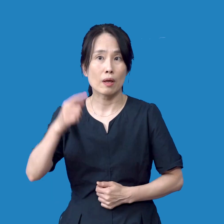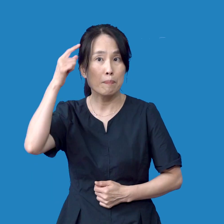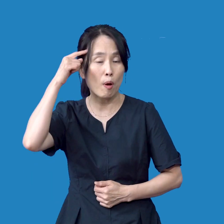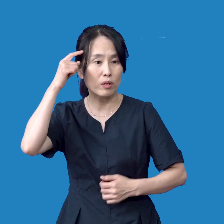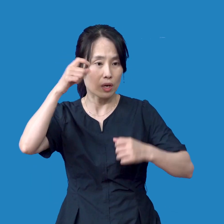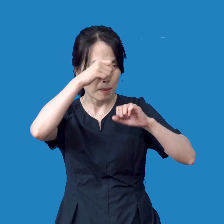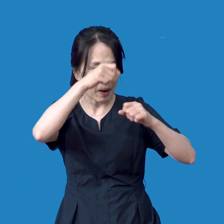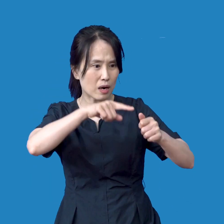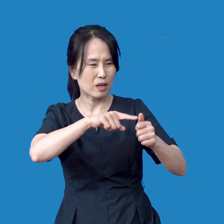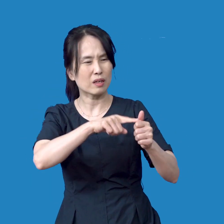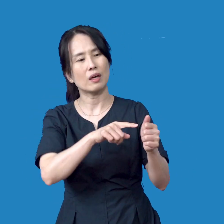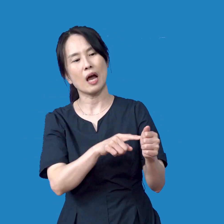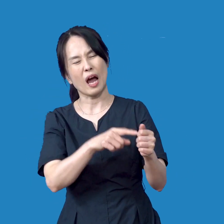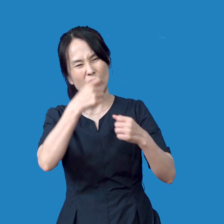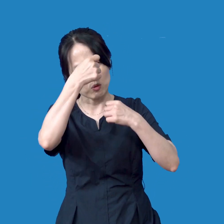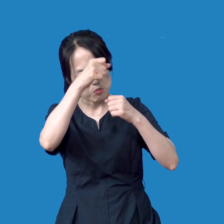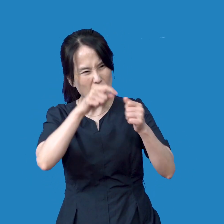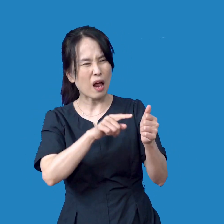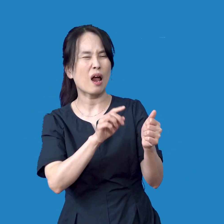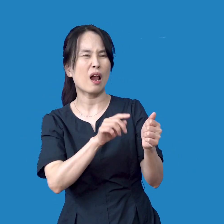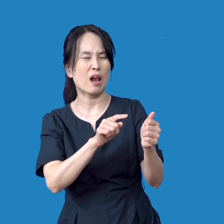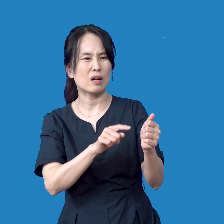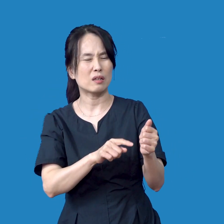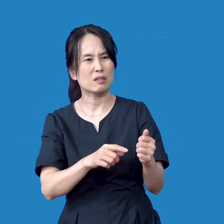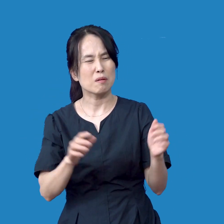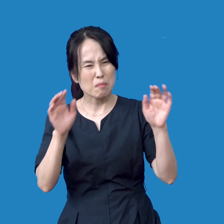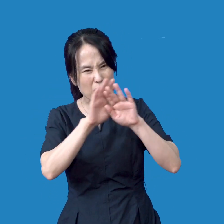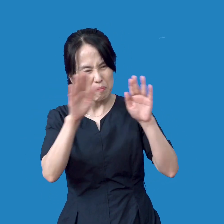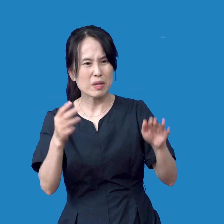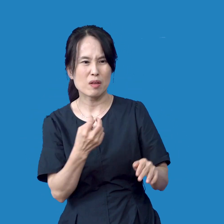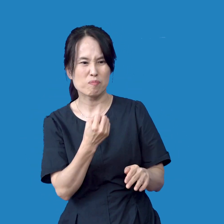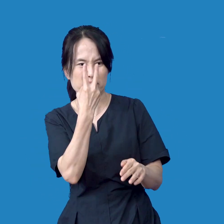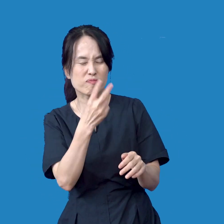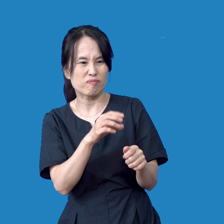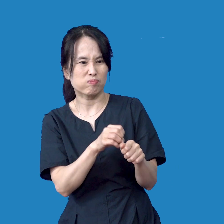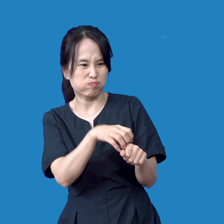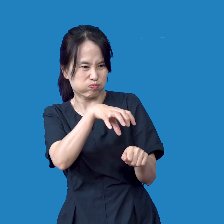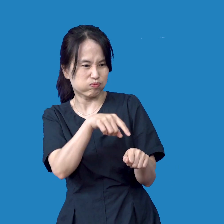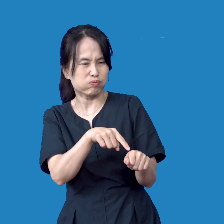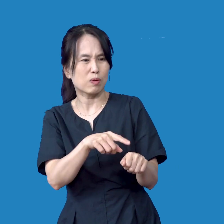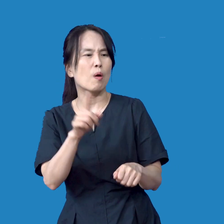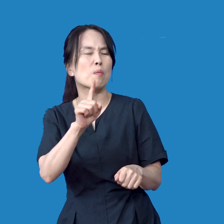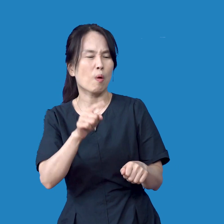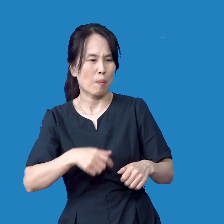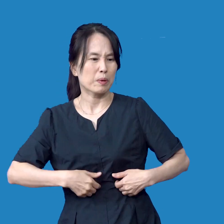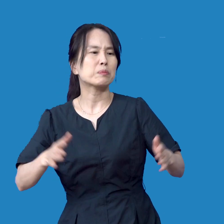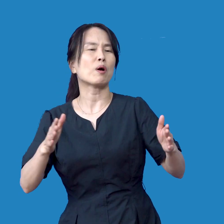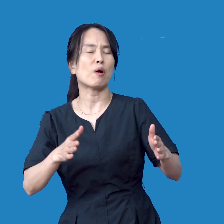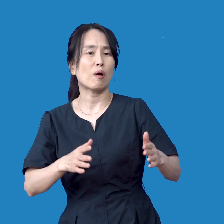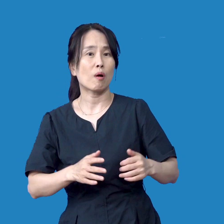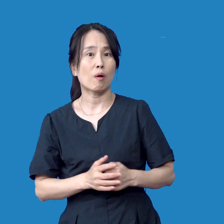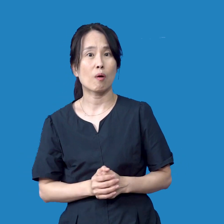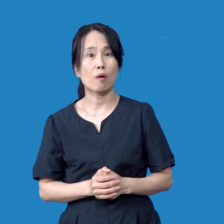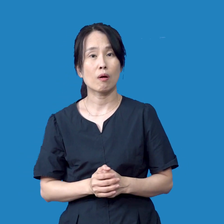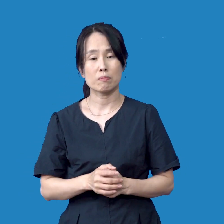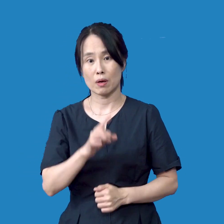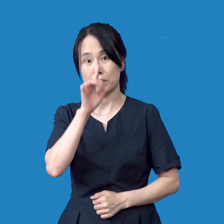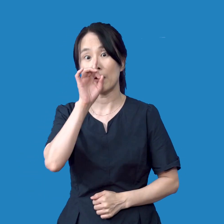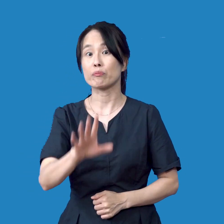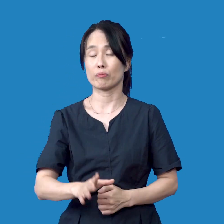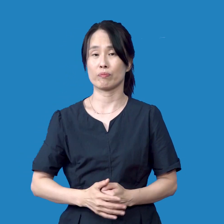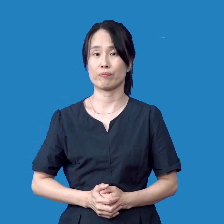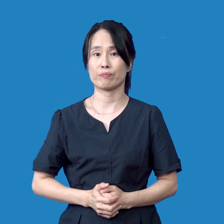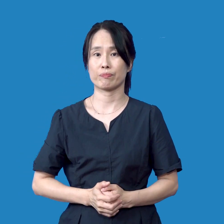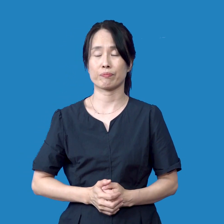머리가 발에게 아이고 이 발아 밤낮 무좀이나 걸려오고 너 뭐하는 놈이야 너는 쓸데없어 하면 안 된다는